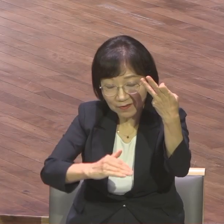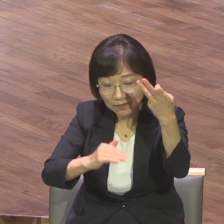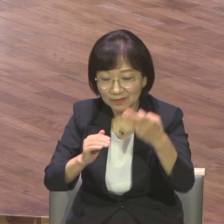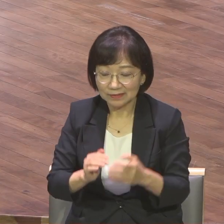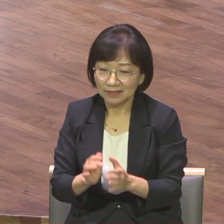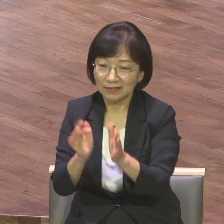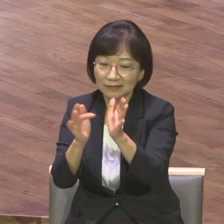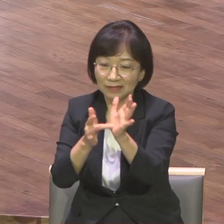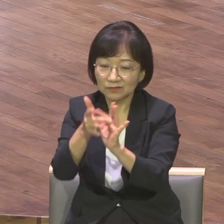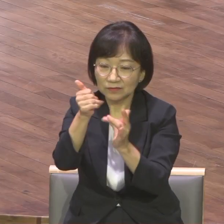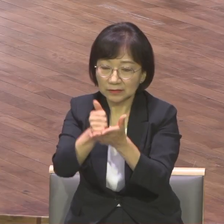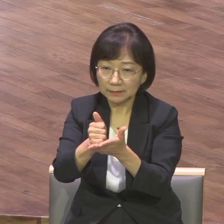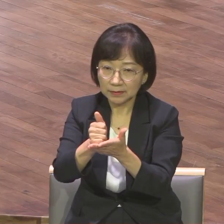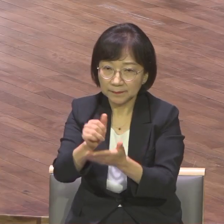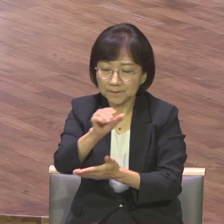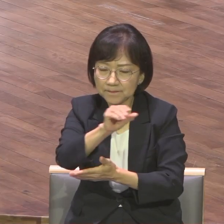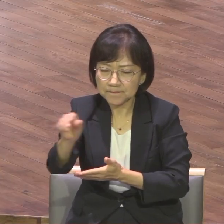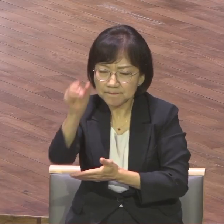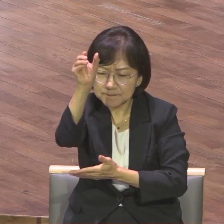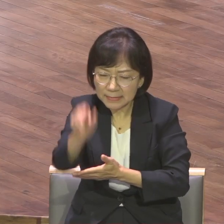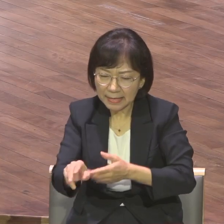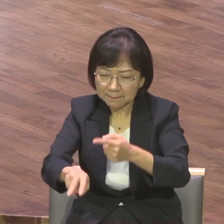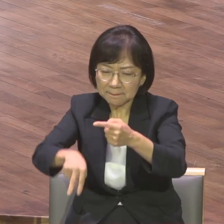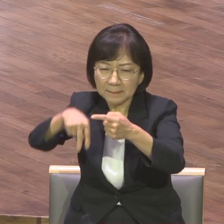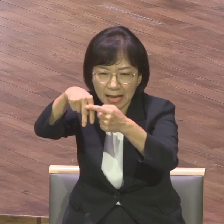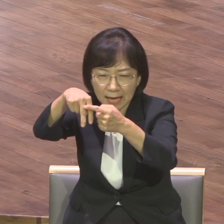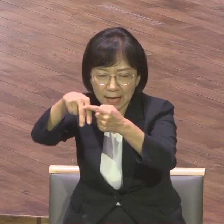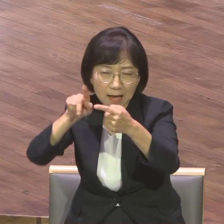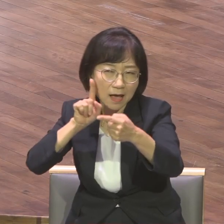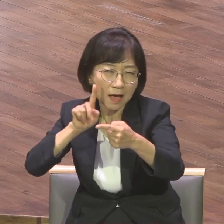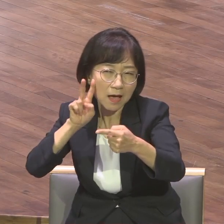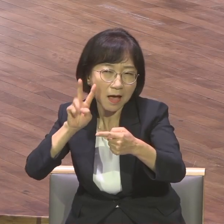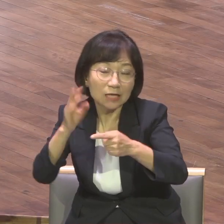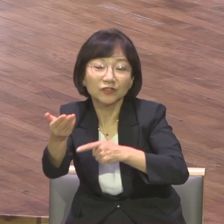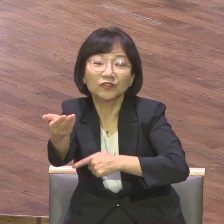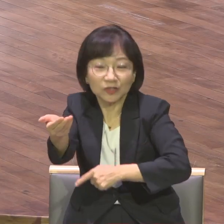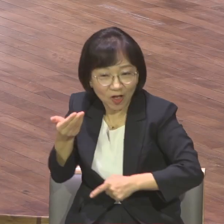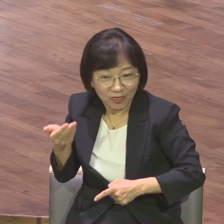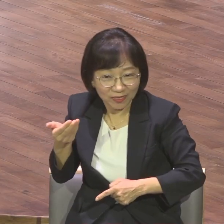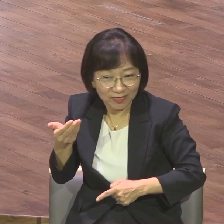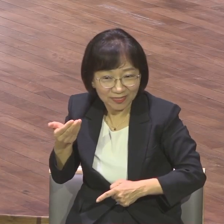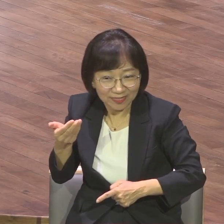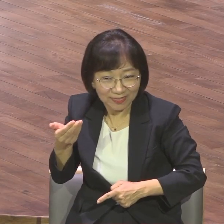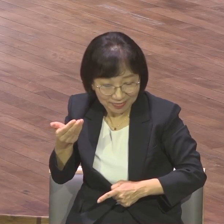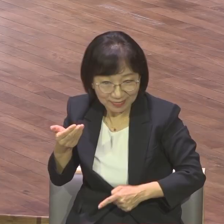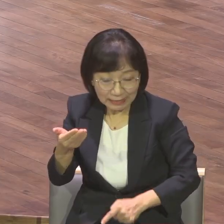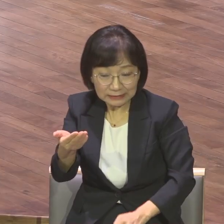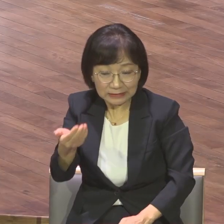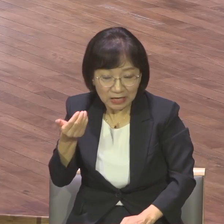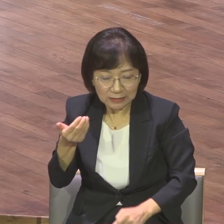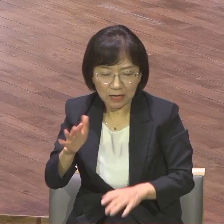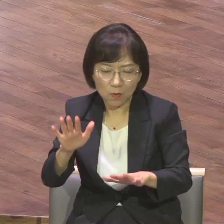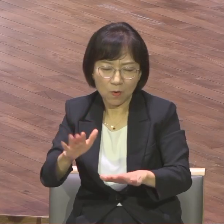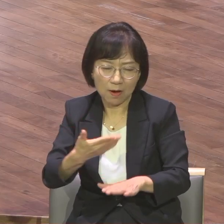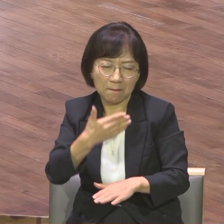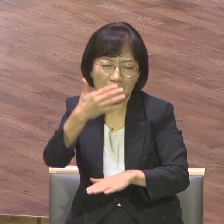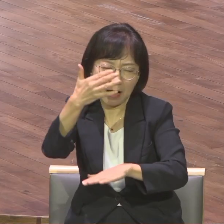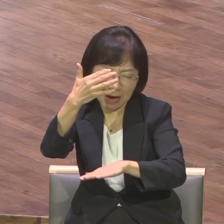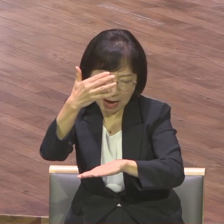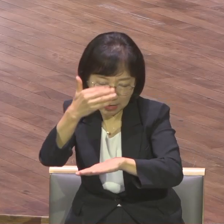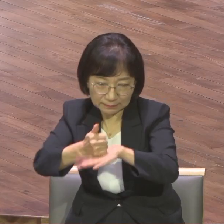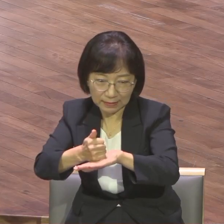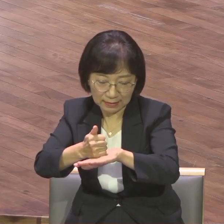지시기 3일 전입니다. 십자가 지시기 이제 3일 남았어요. 이 마지막